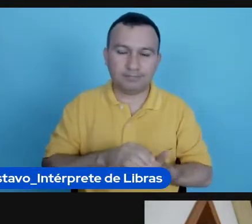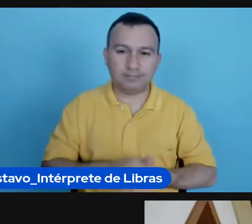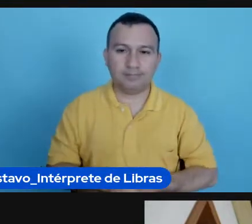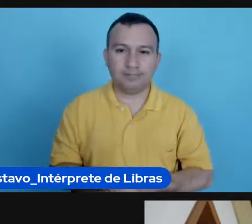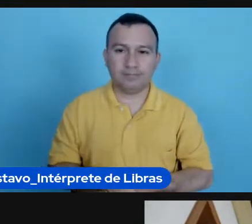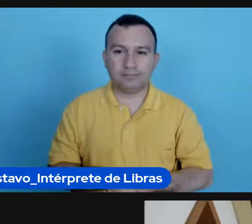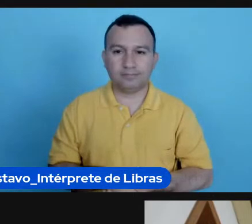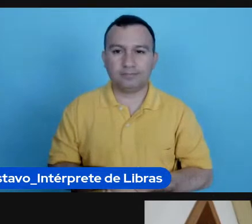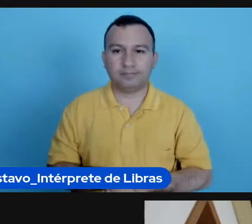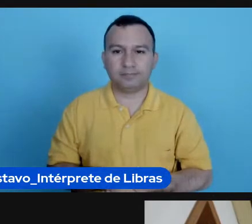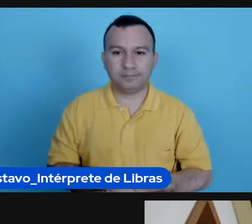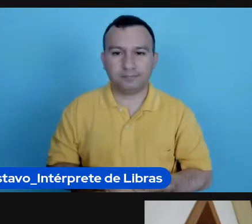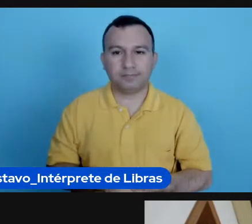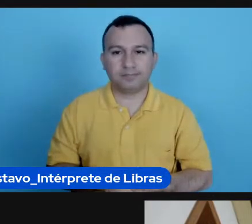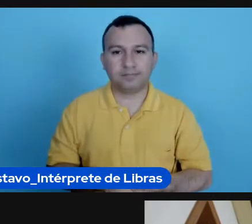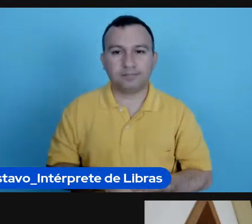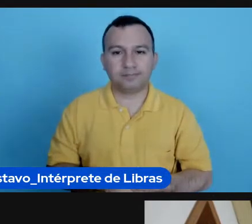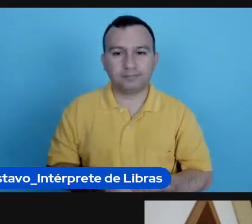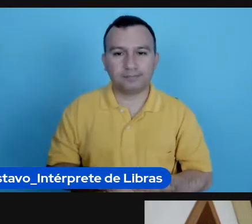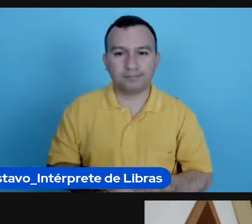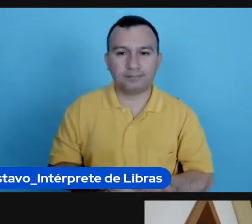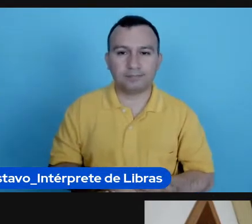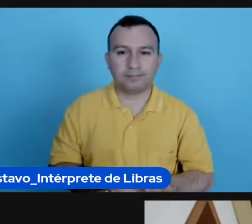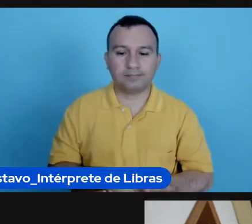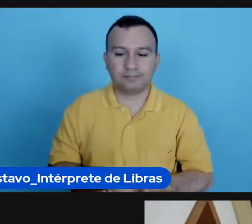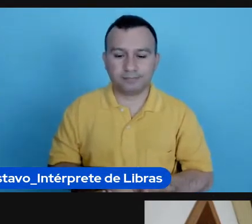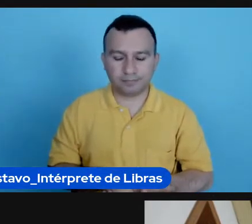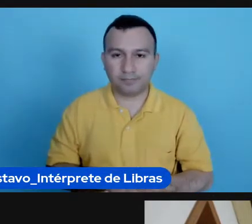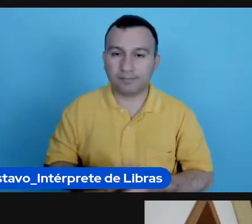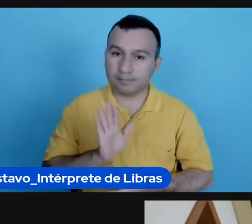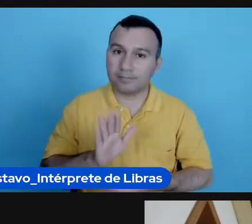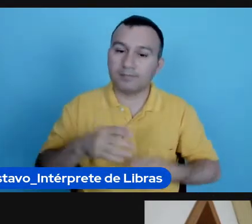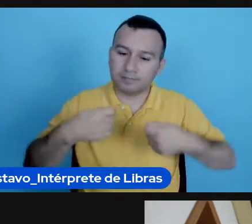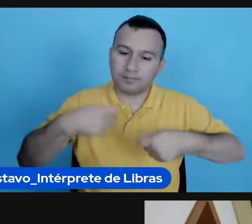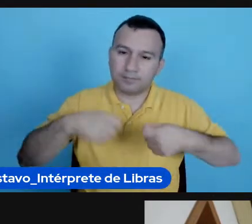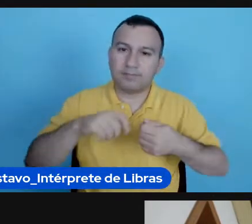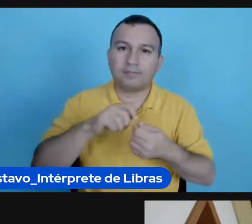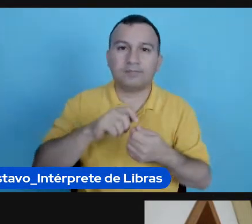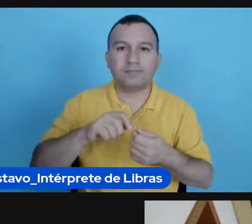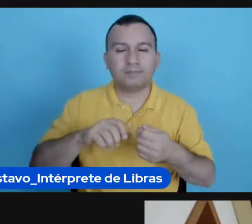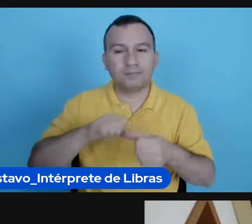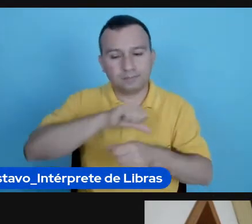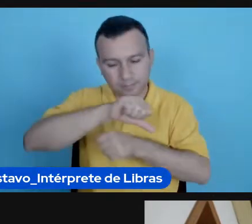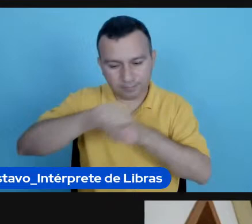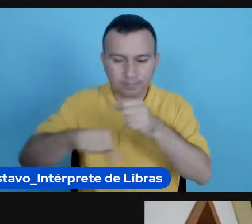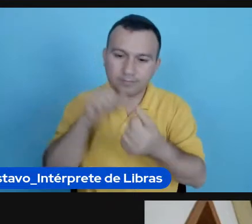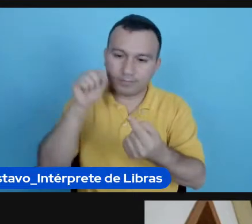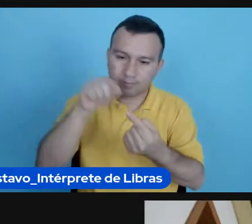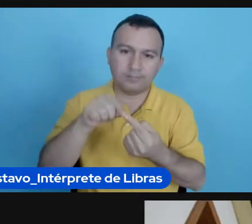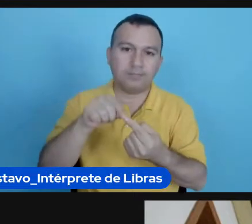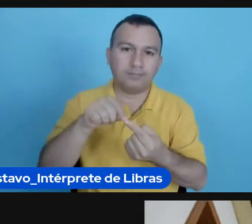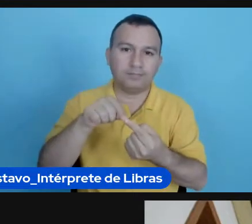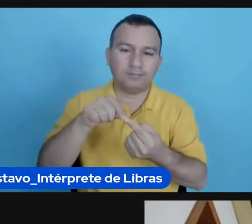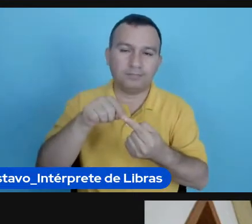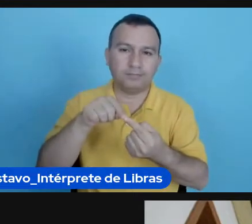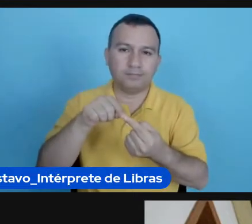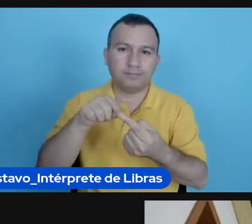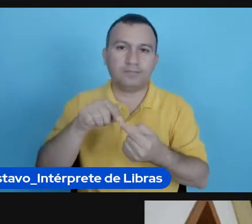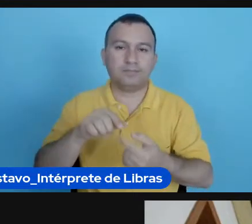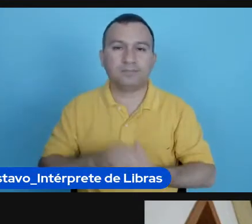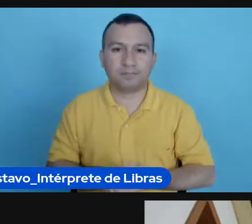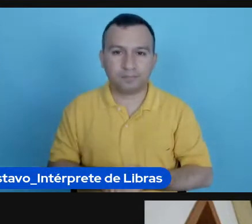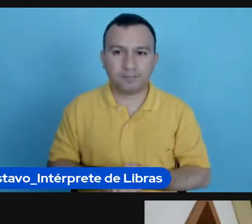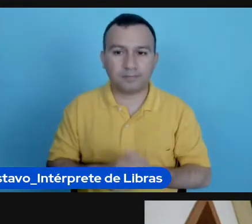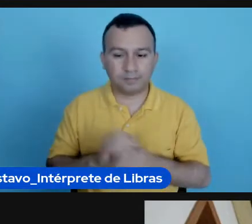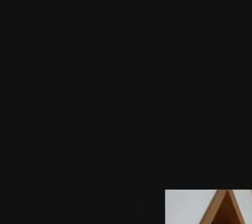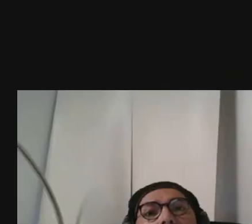a se adequar. Com essas adequações, a gente vai ter que ter